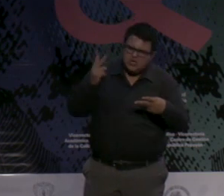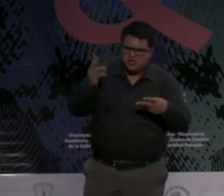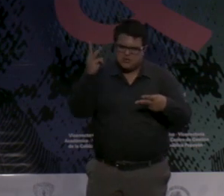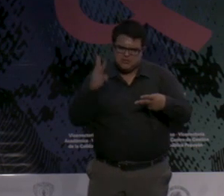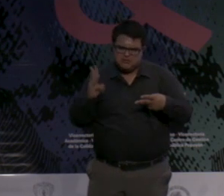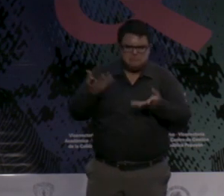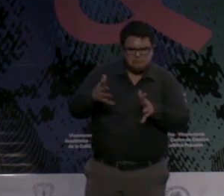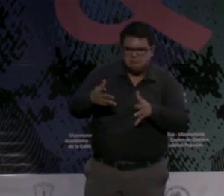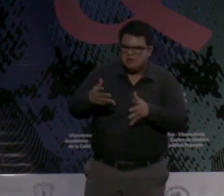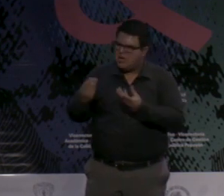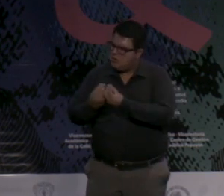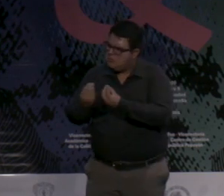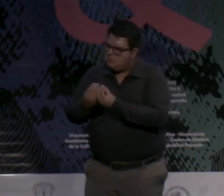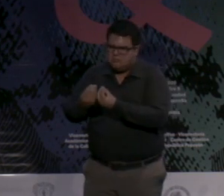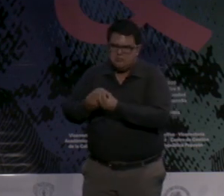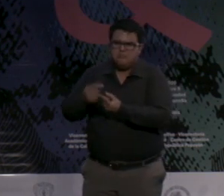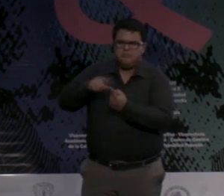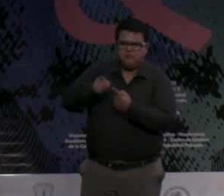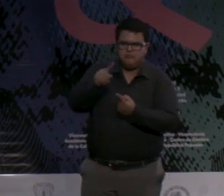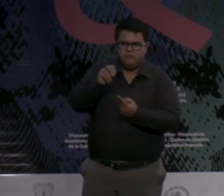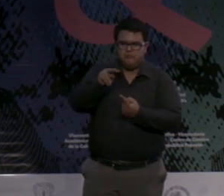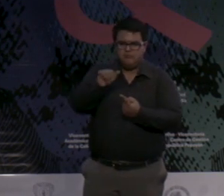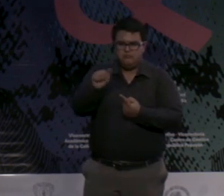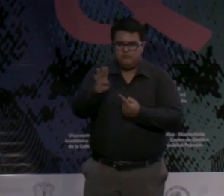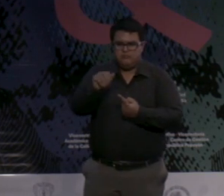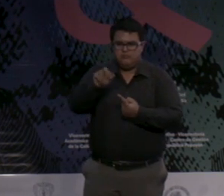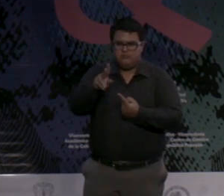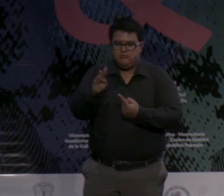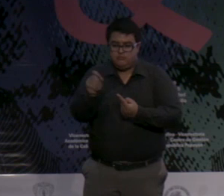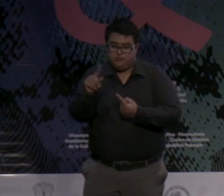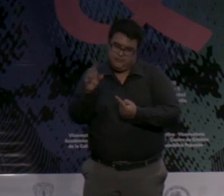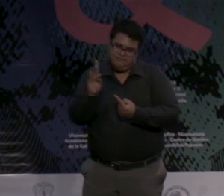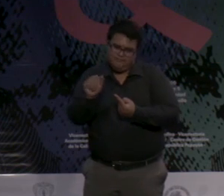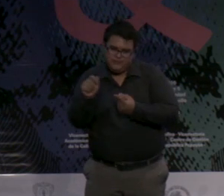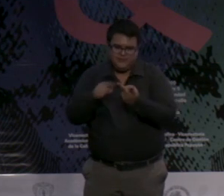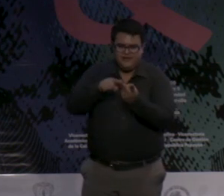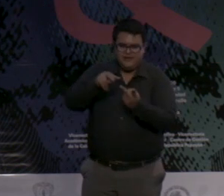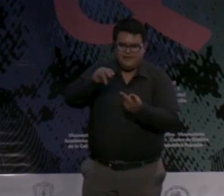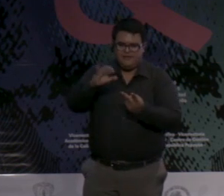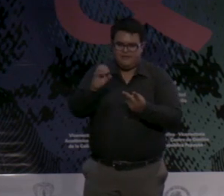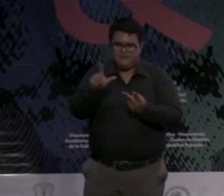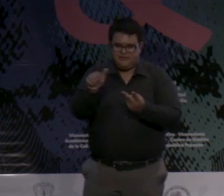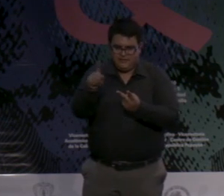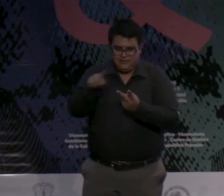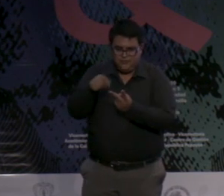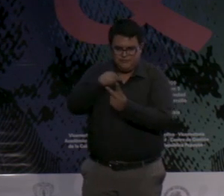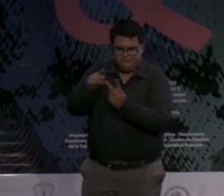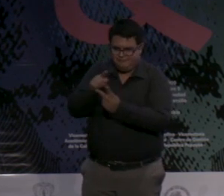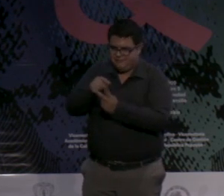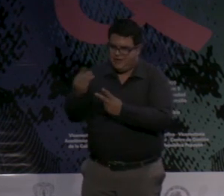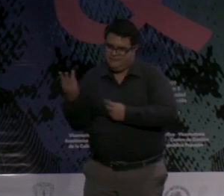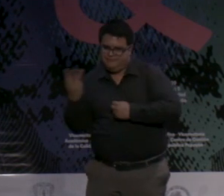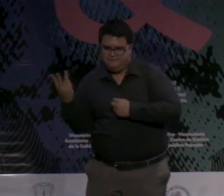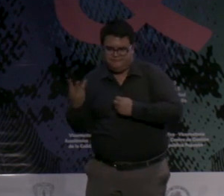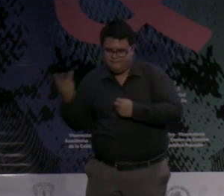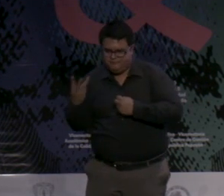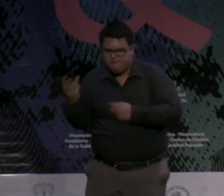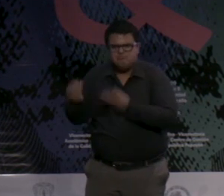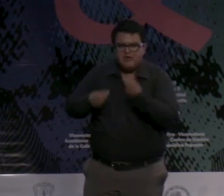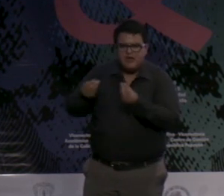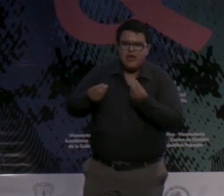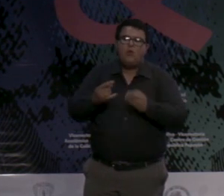con dos colegas, uno de ellos Sonia Barbosa, mi esposa, y Nicolás Leiva, que se llamó el Museo del Andén, un proyecto que realizamos con el apoyo